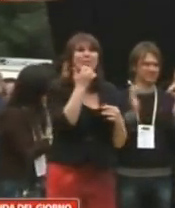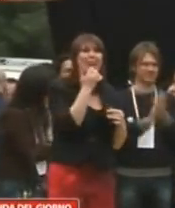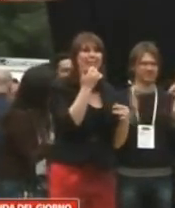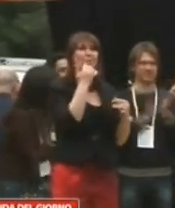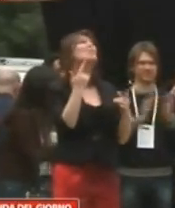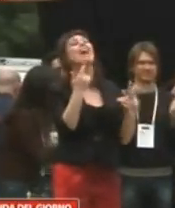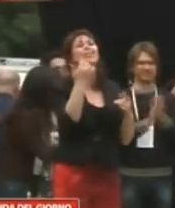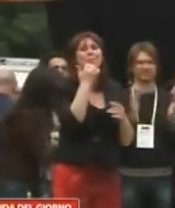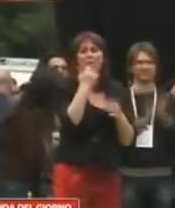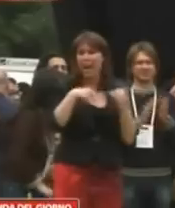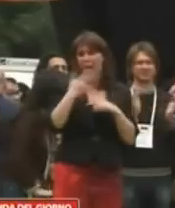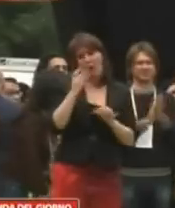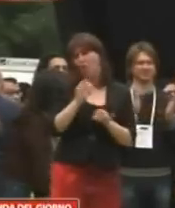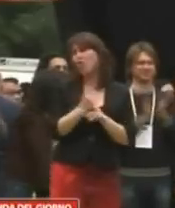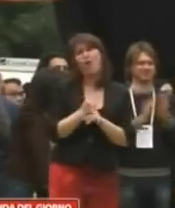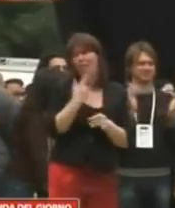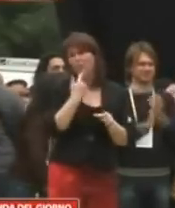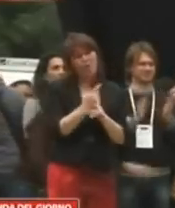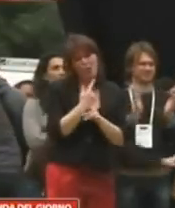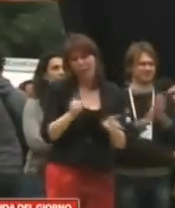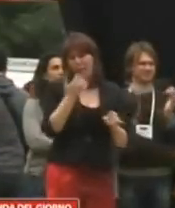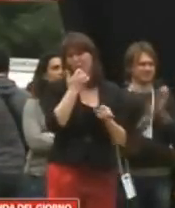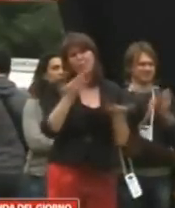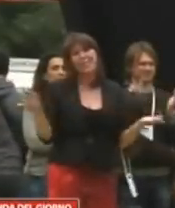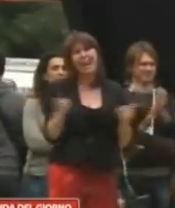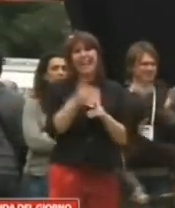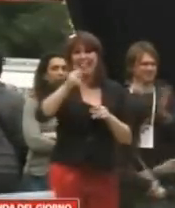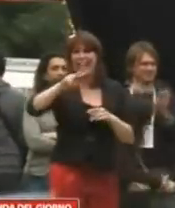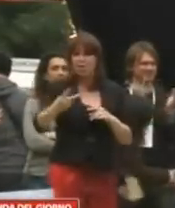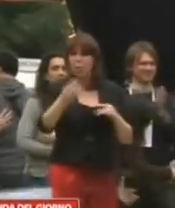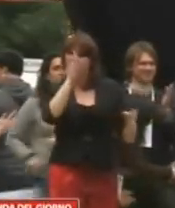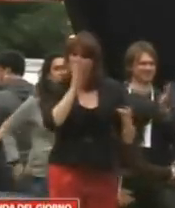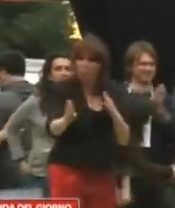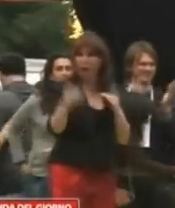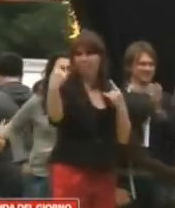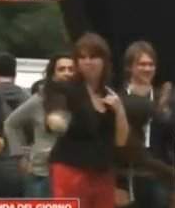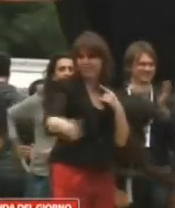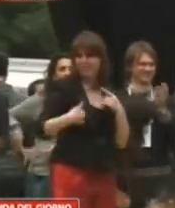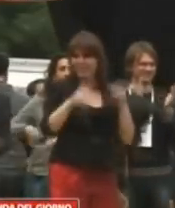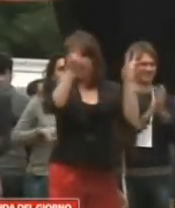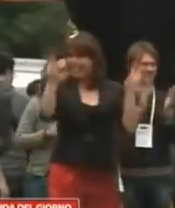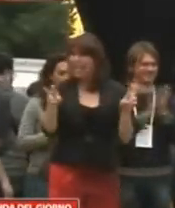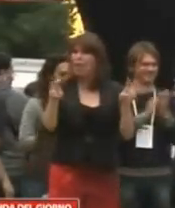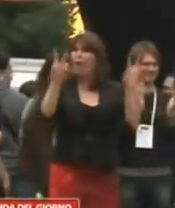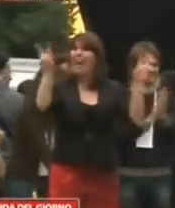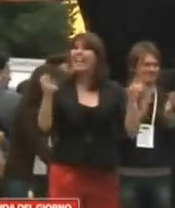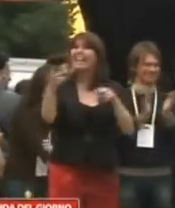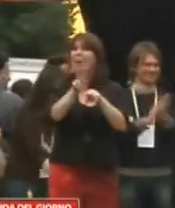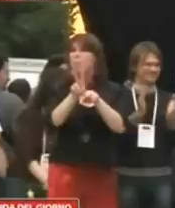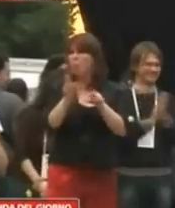Mi è scappato, non dovevo, l'ho fatto per il TG2 che ci faranno i titoli con Kit è morto.